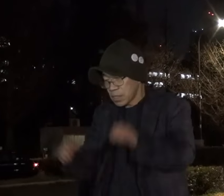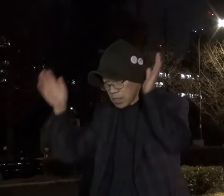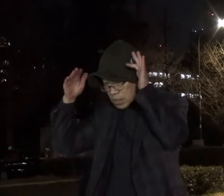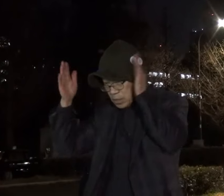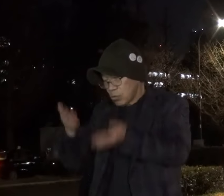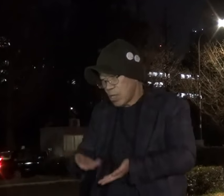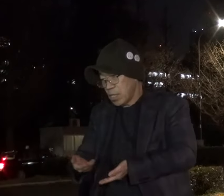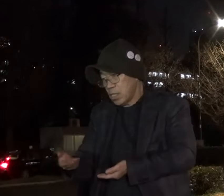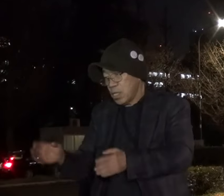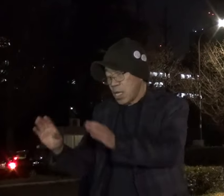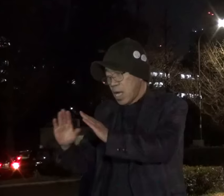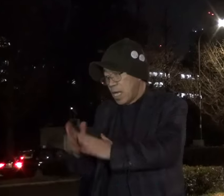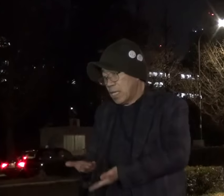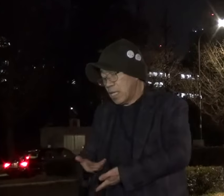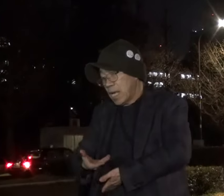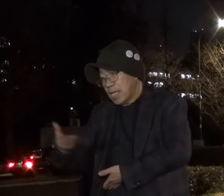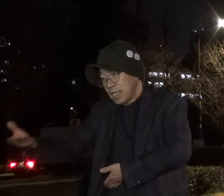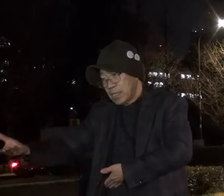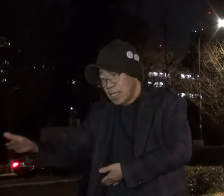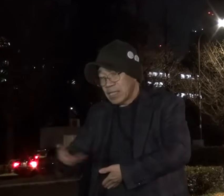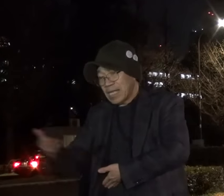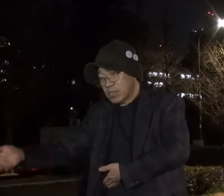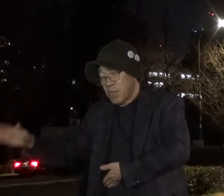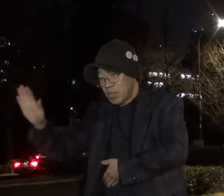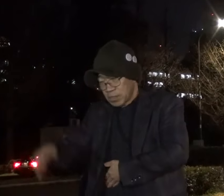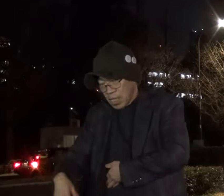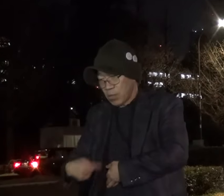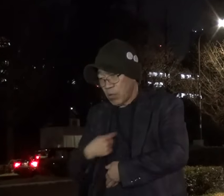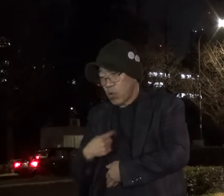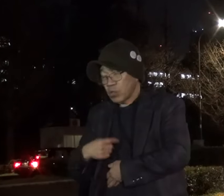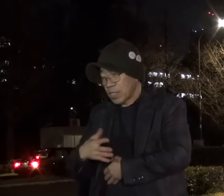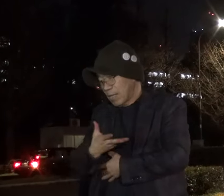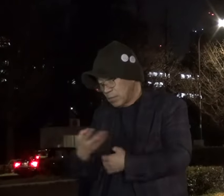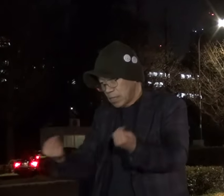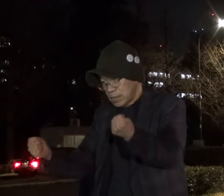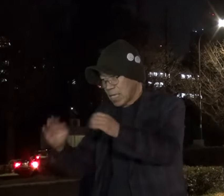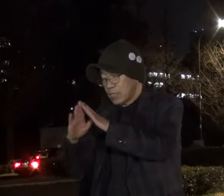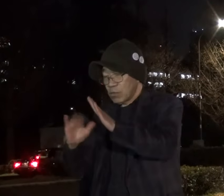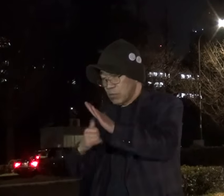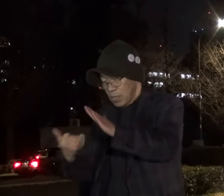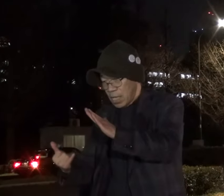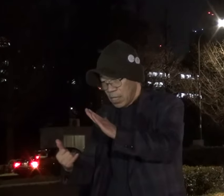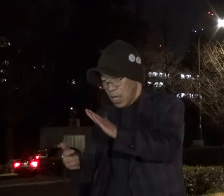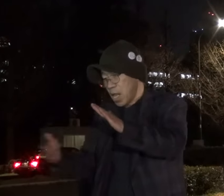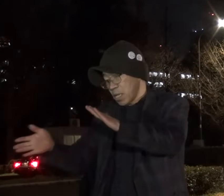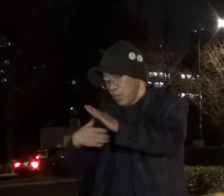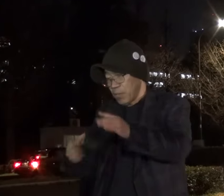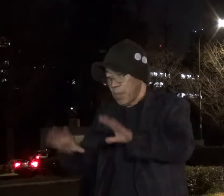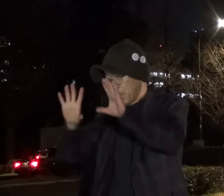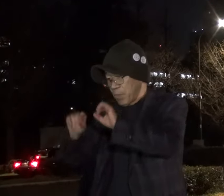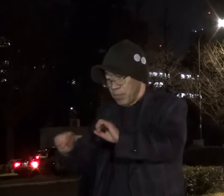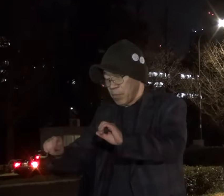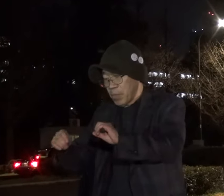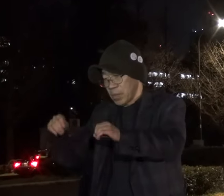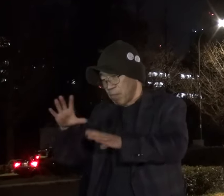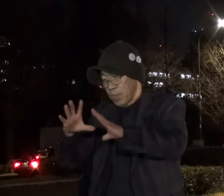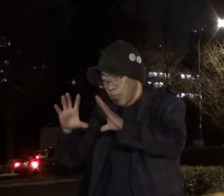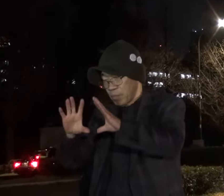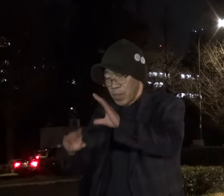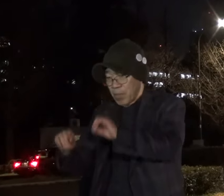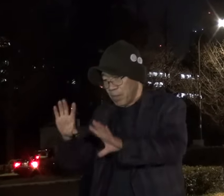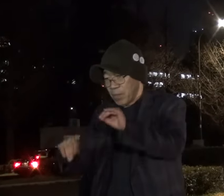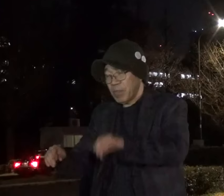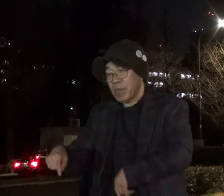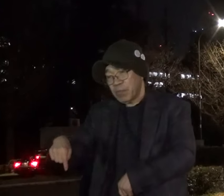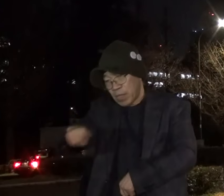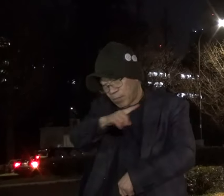。大勢で賑やかな家庭だった私の家庭はこうしてバラバラにされてしまいました。父